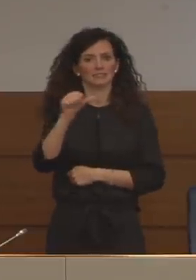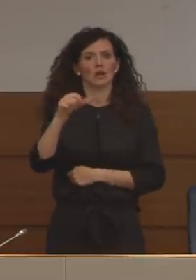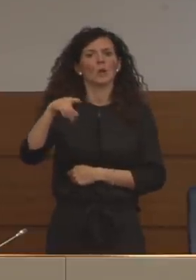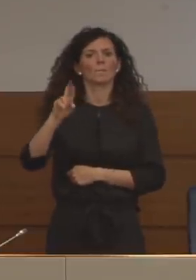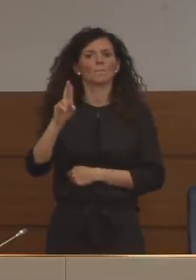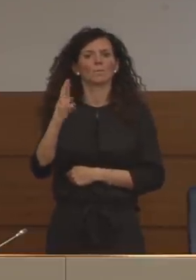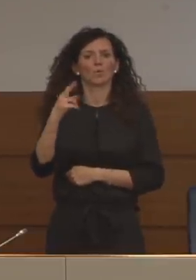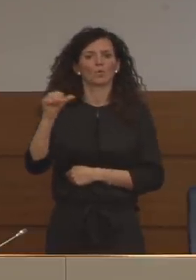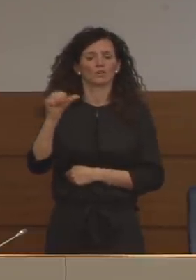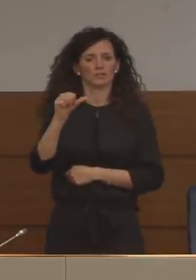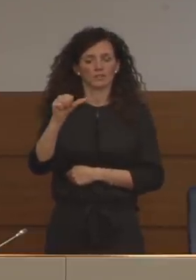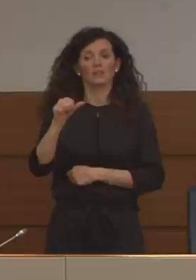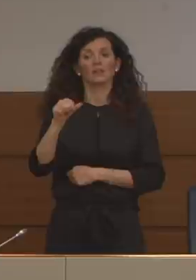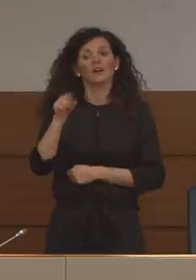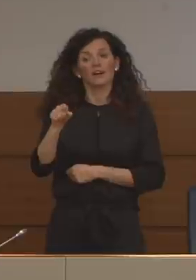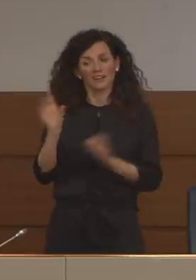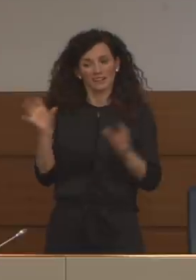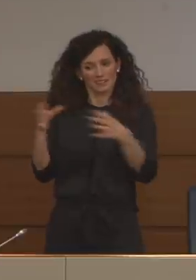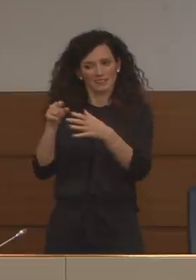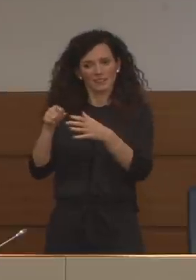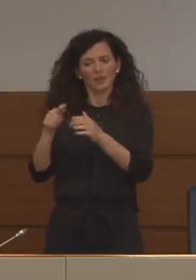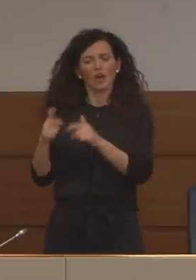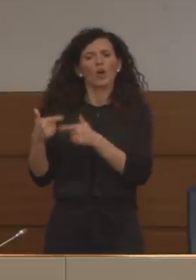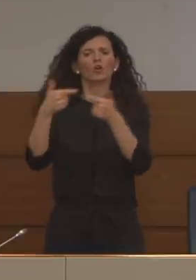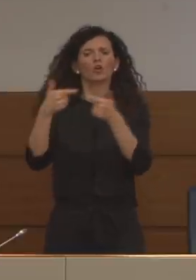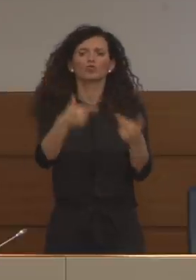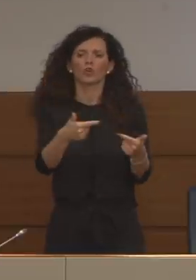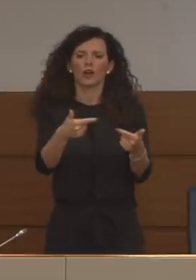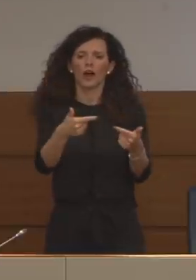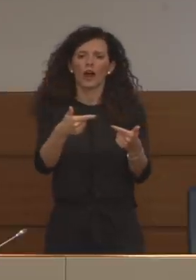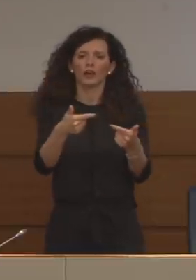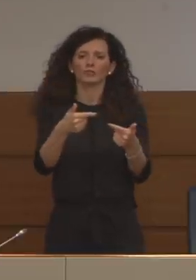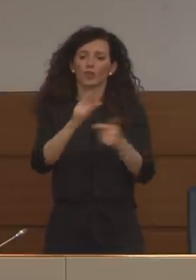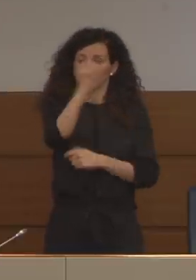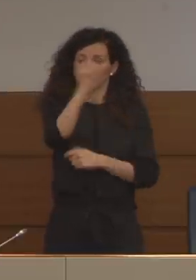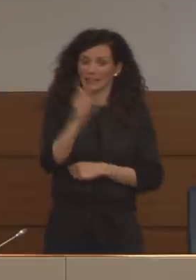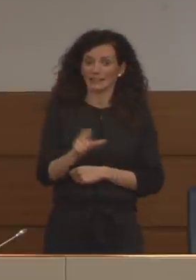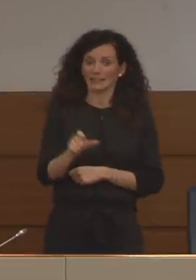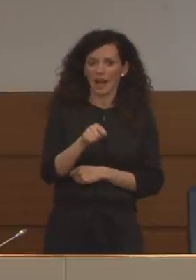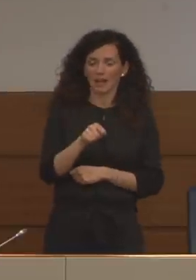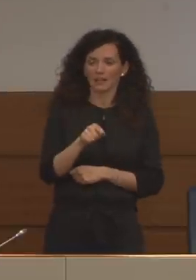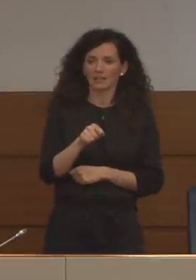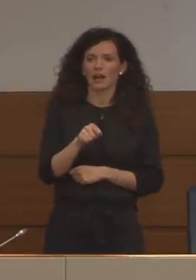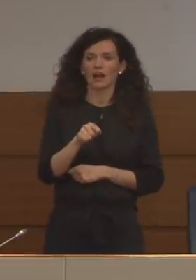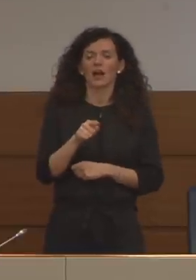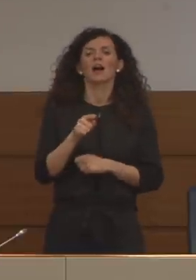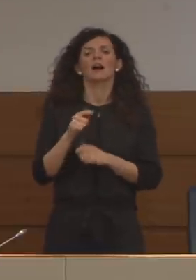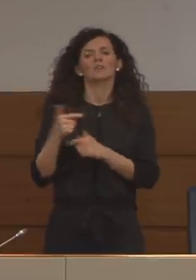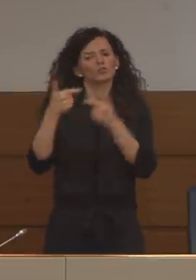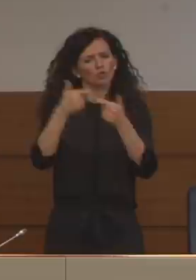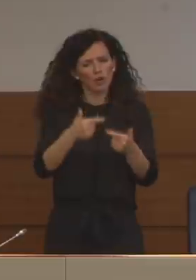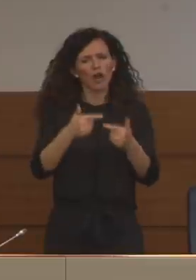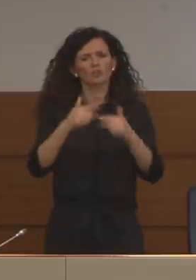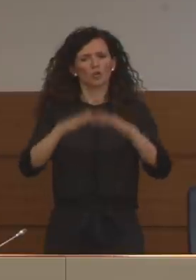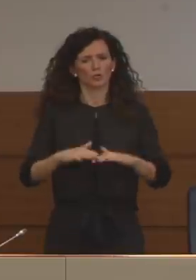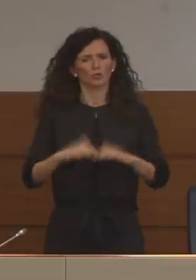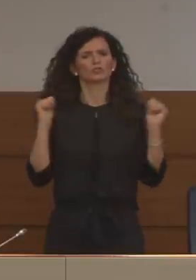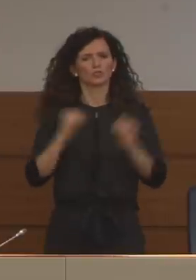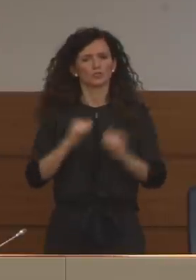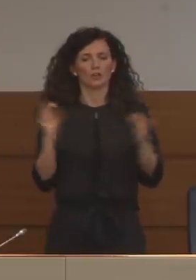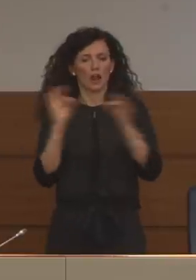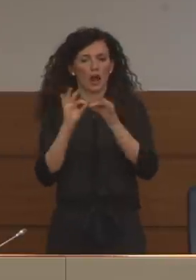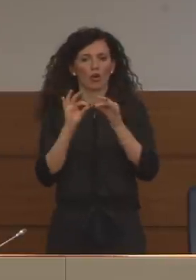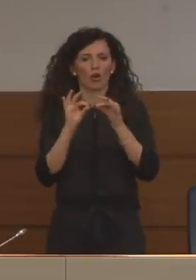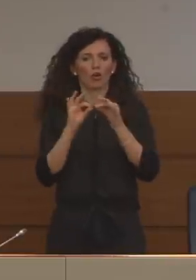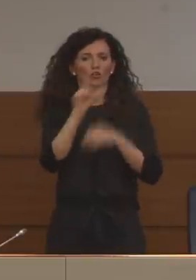hanno donato al nostro paese e protezione civile in accordo con la regione lombardia